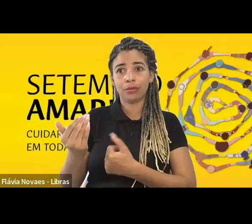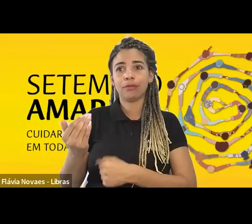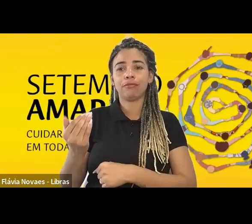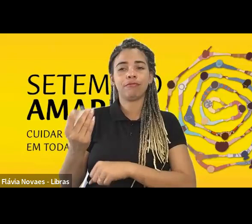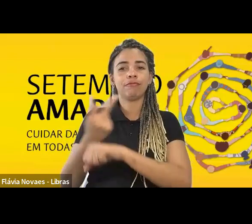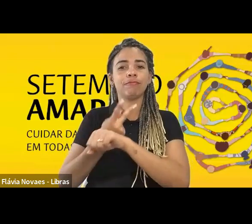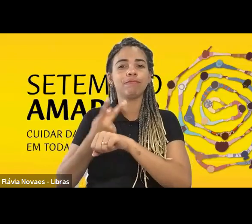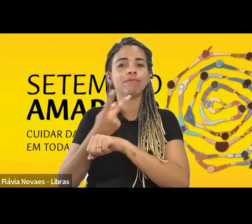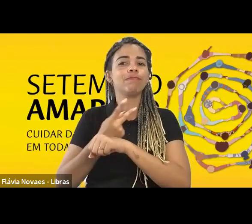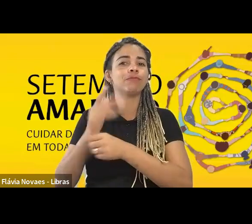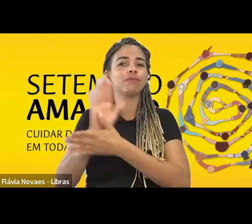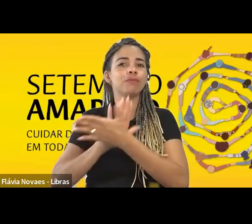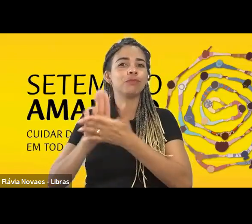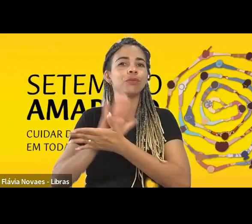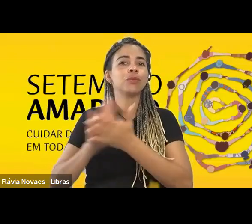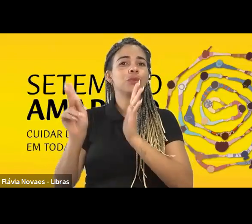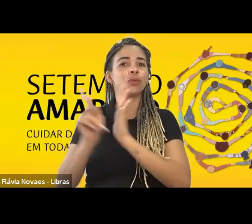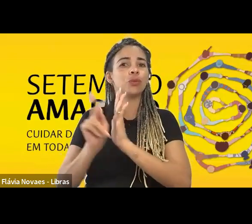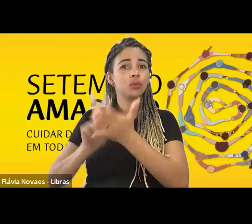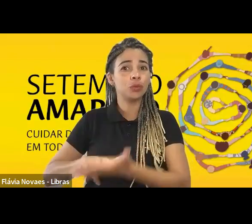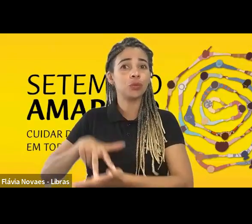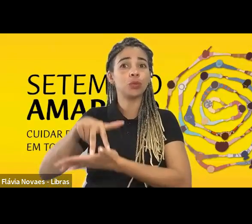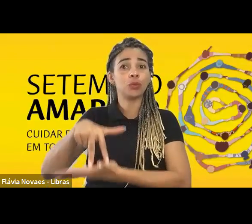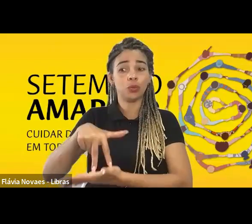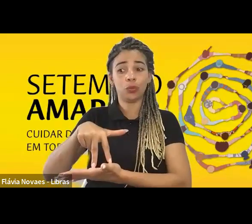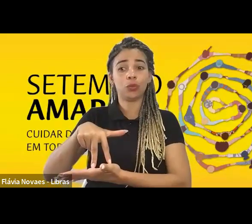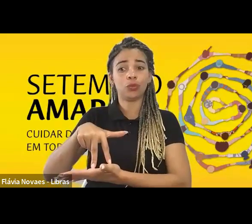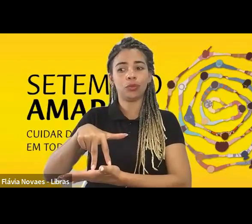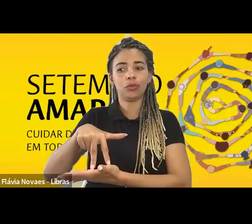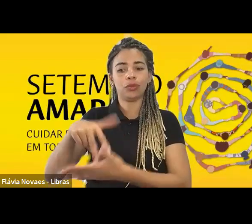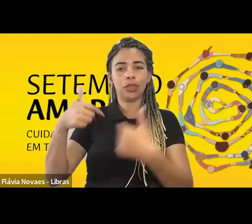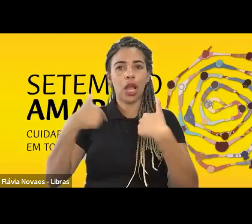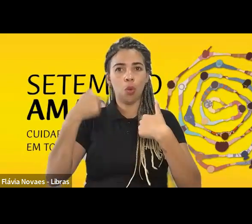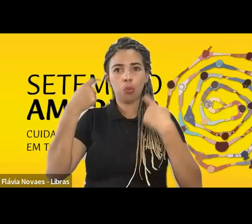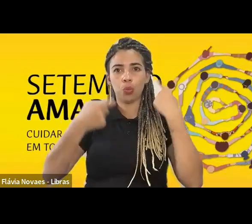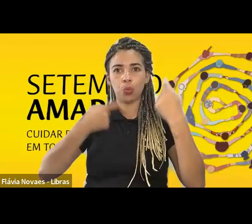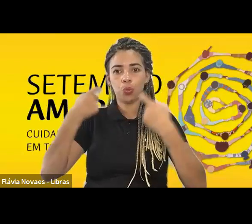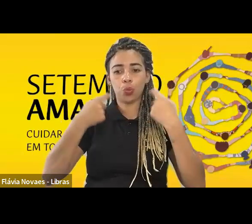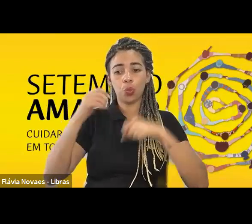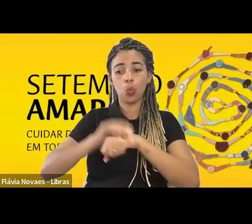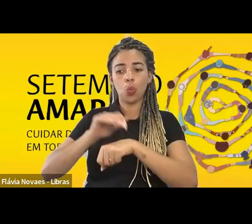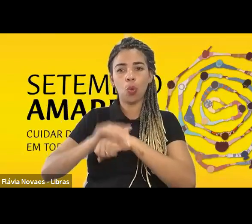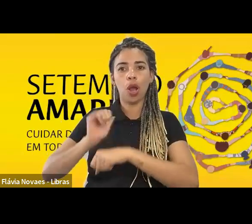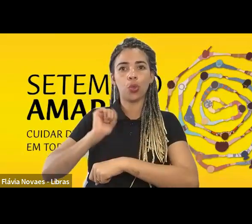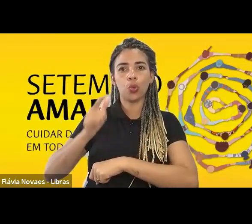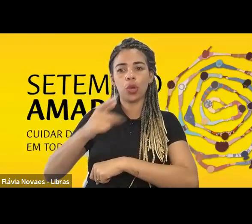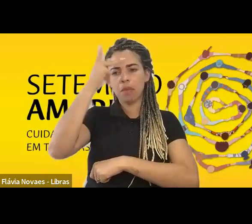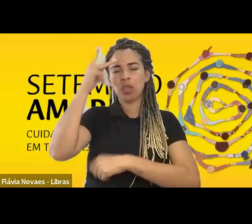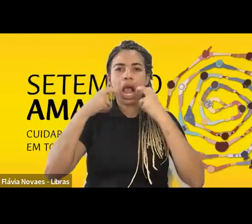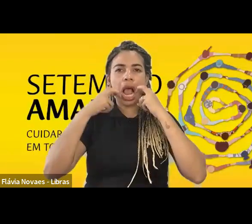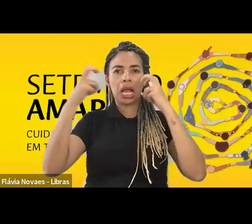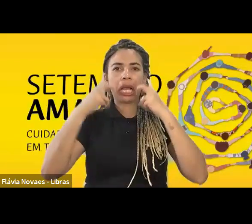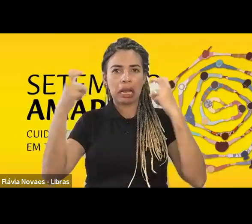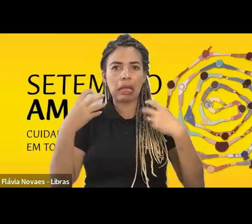esse recurso de autonomia é um adolescente que me preocupa muito mais do que aquele que protesta. Ora, claro que